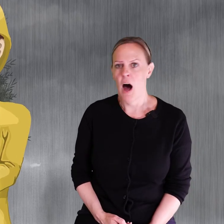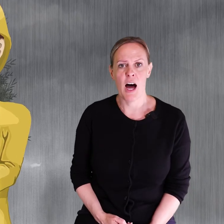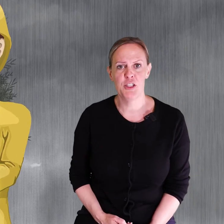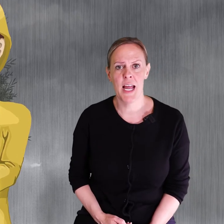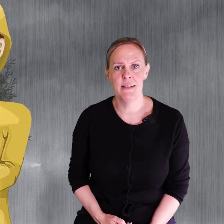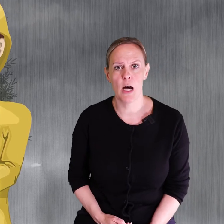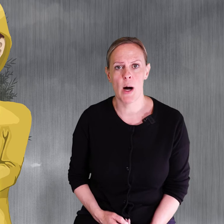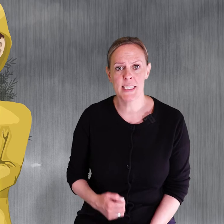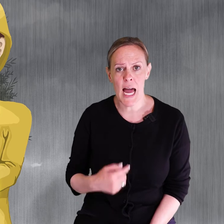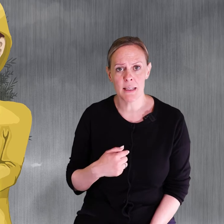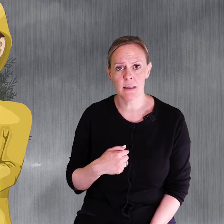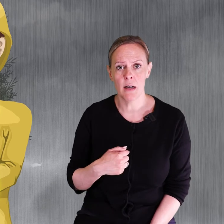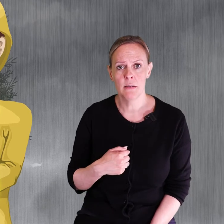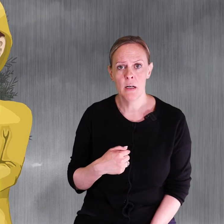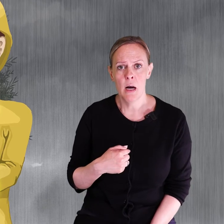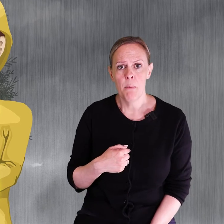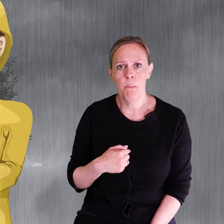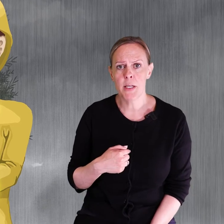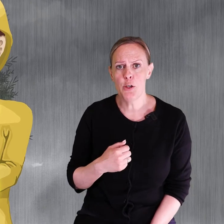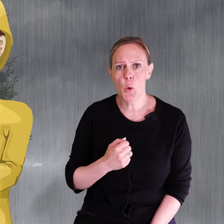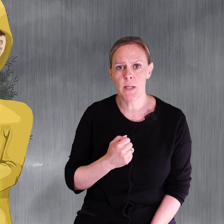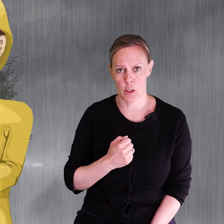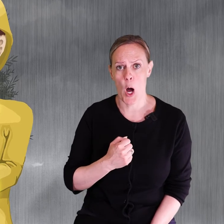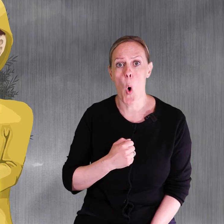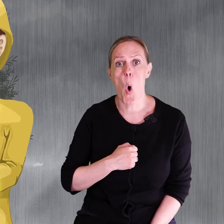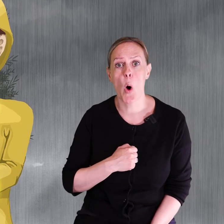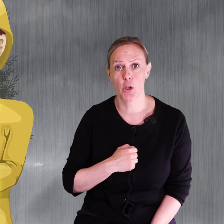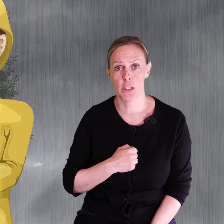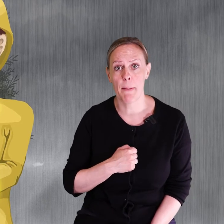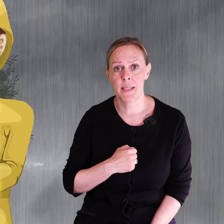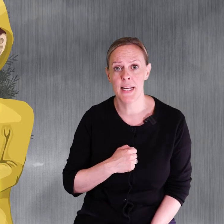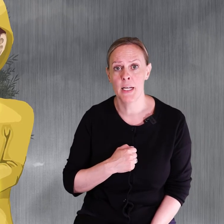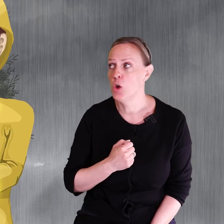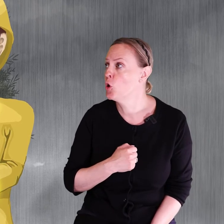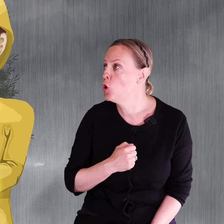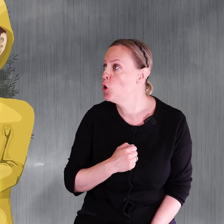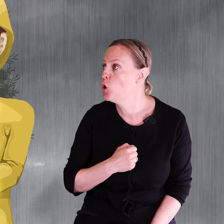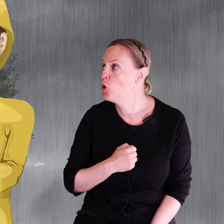Han känner hur hans hjärta börjar dunka så där hårt och snabbt igen.